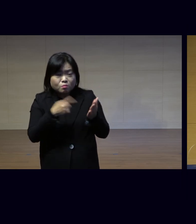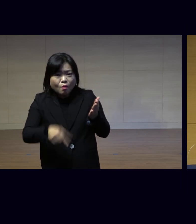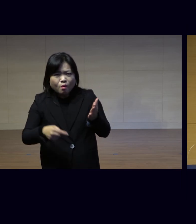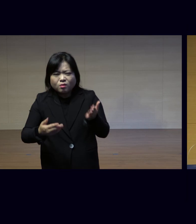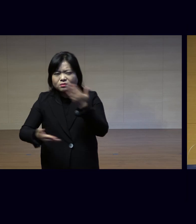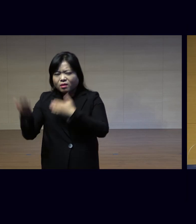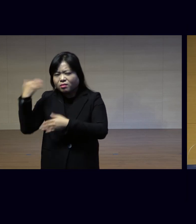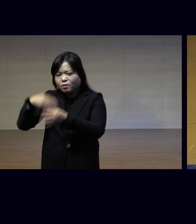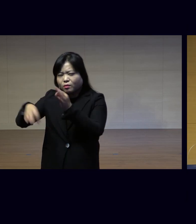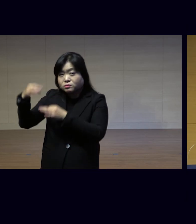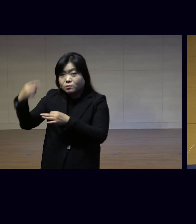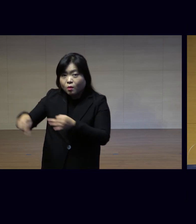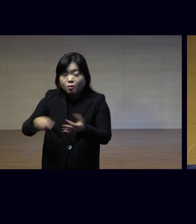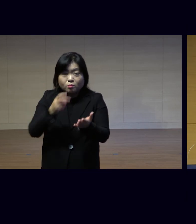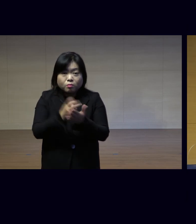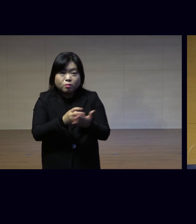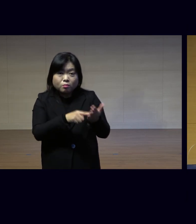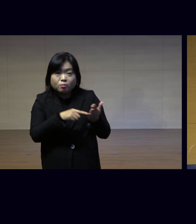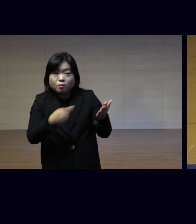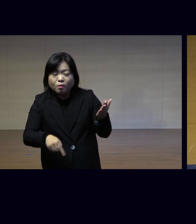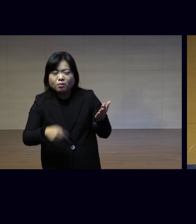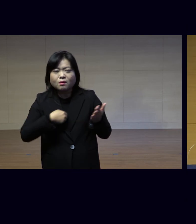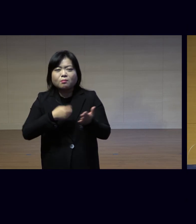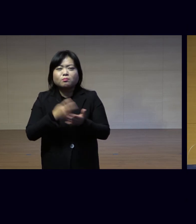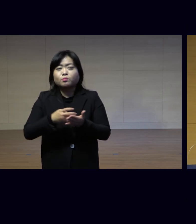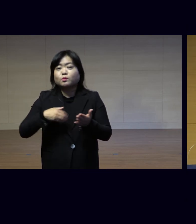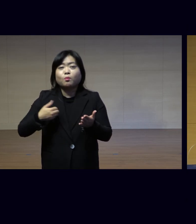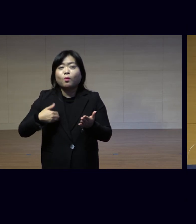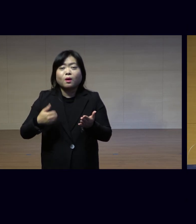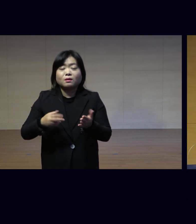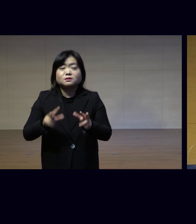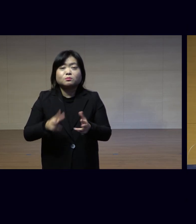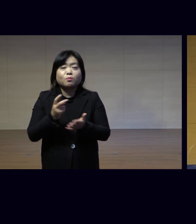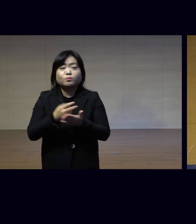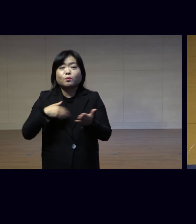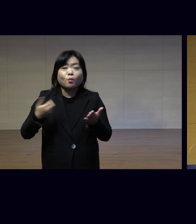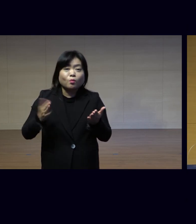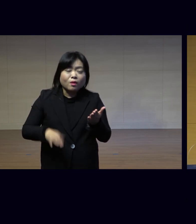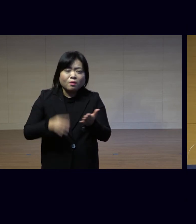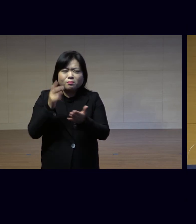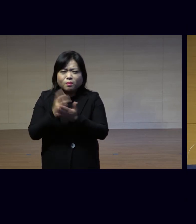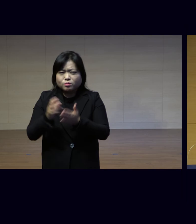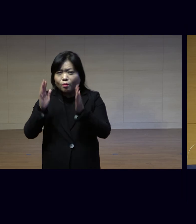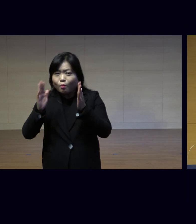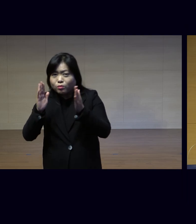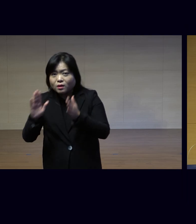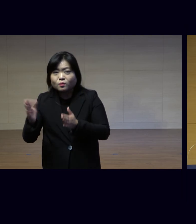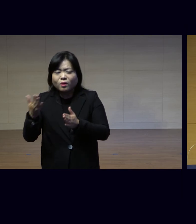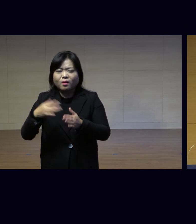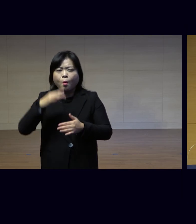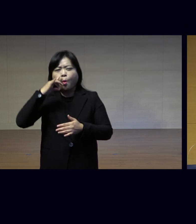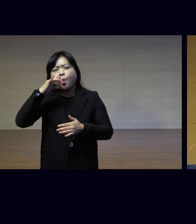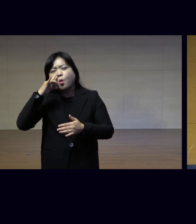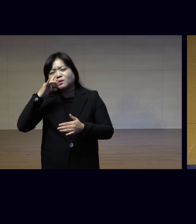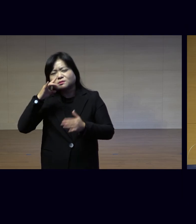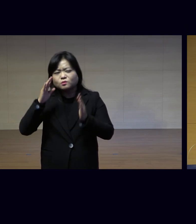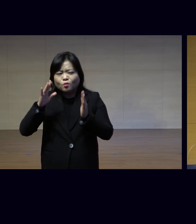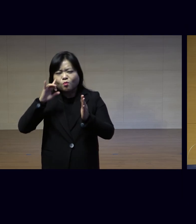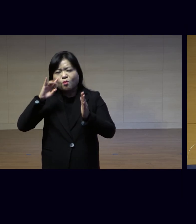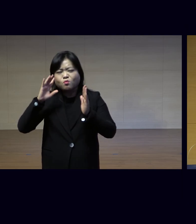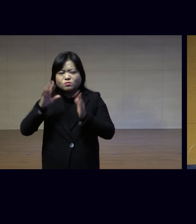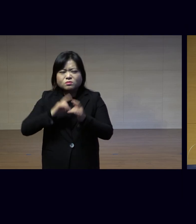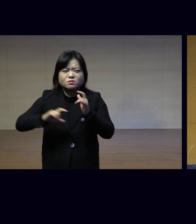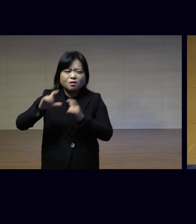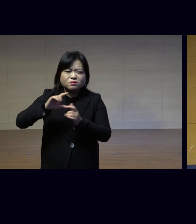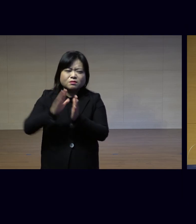이렇지? 제가 법을 뭘 알겠습니까? 지금 법도 모르는데. 근데 나를 끊임없이 호기심을 갖게 하고 빨려들게